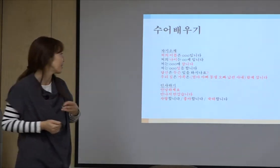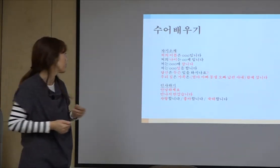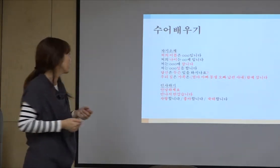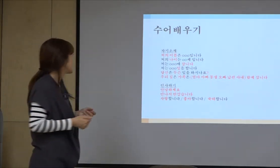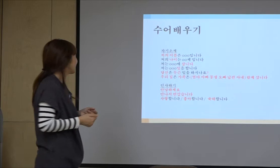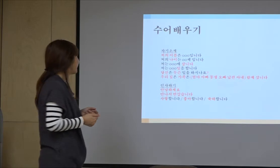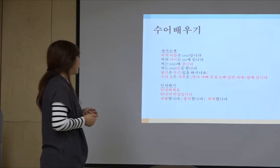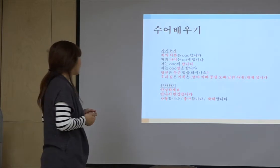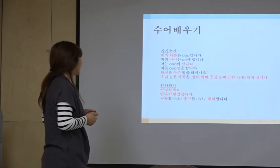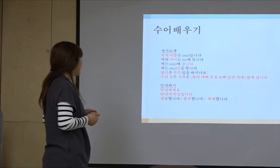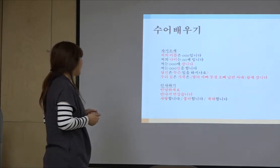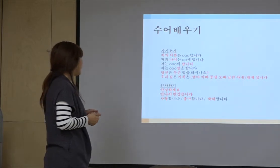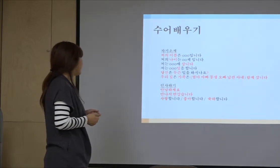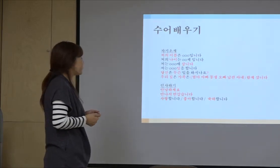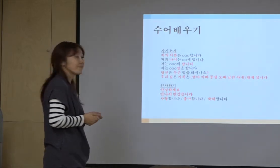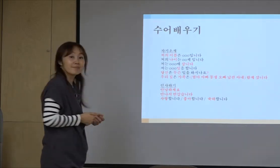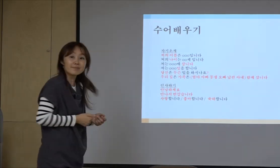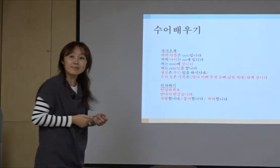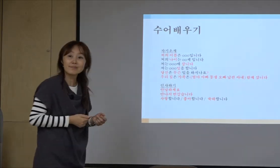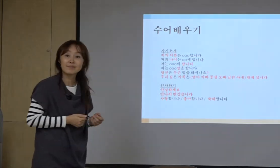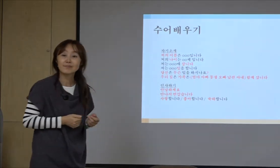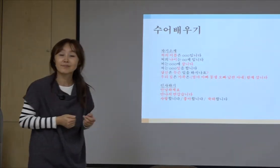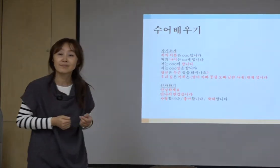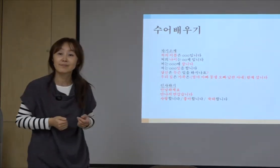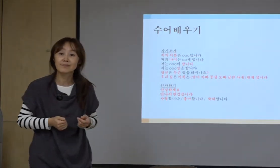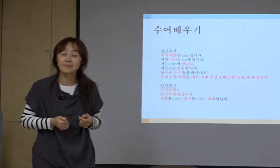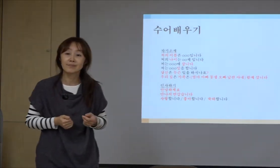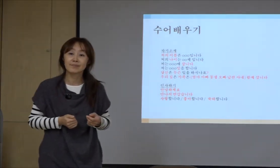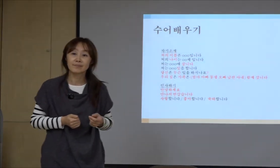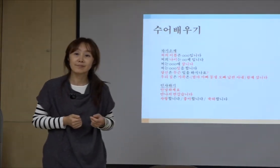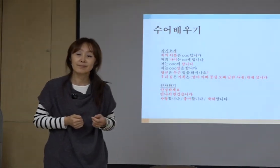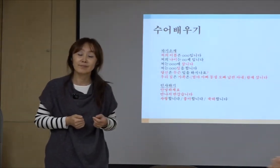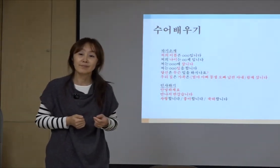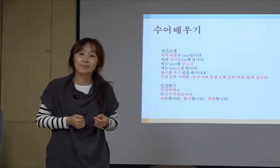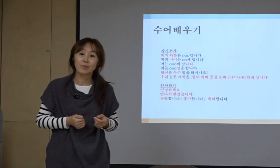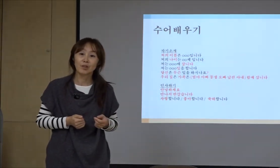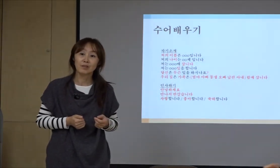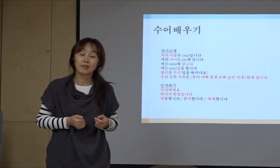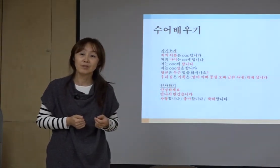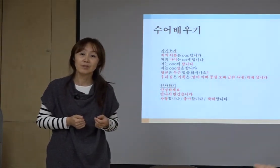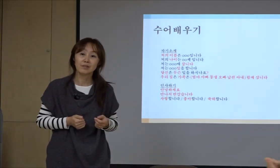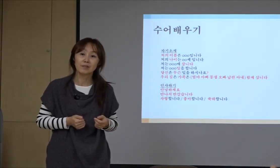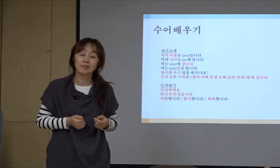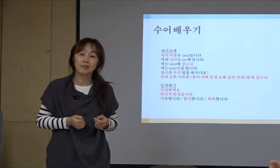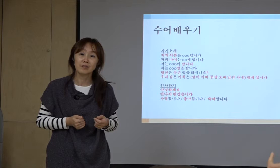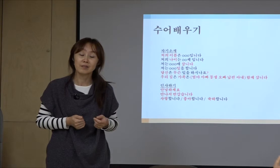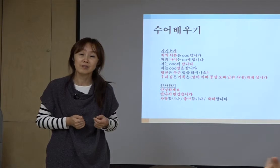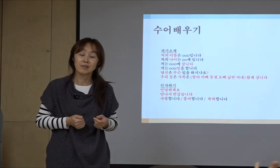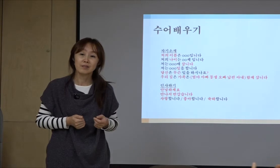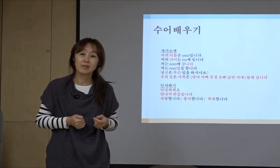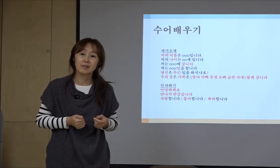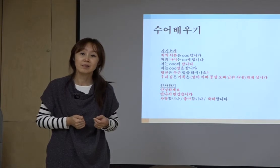직업인 거. 그 이분들한테 그 단어 두 개만 더 맞춰주세요. 뭐? 관광이라는 거랑 역사.